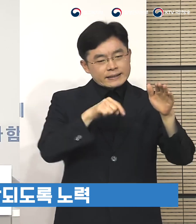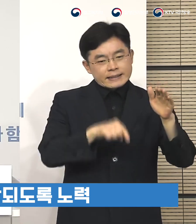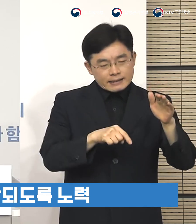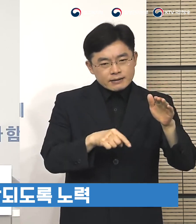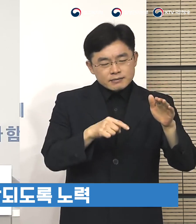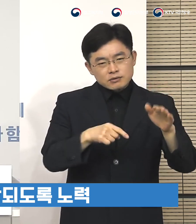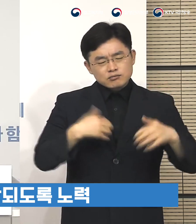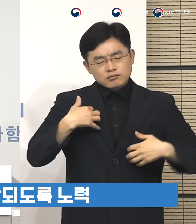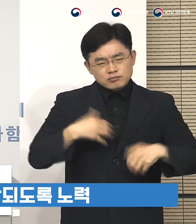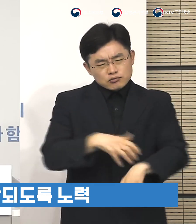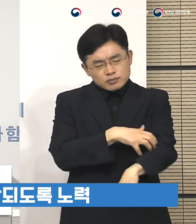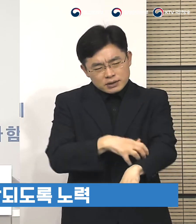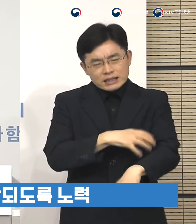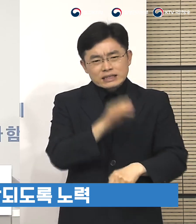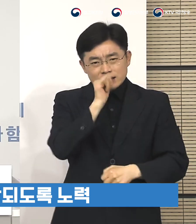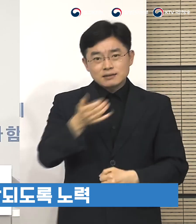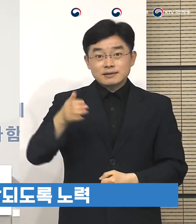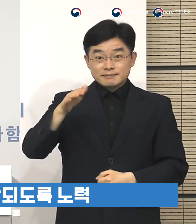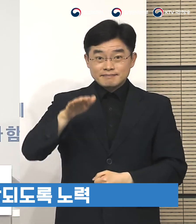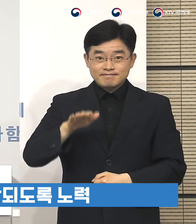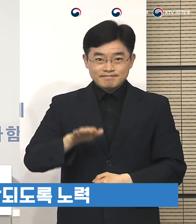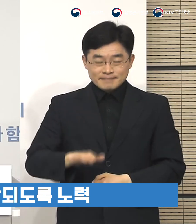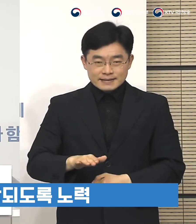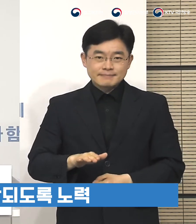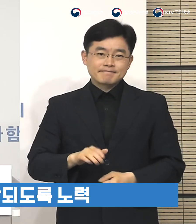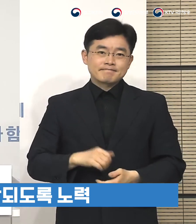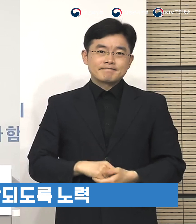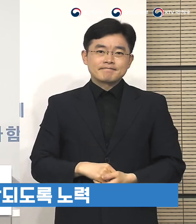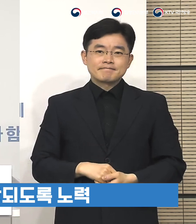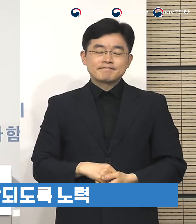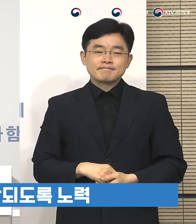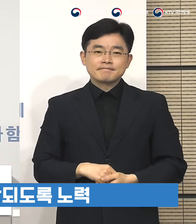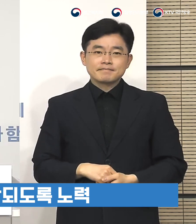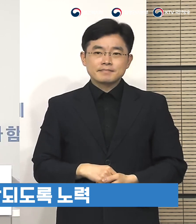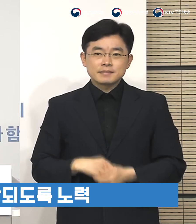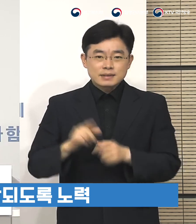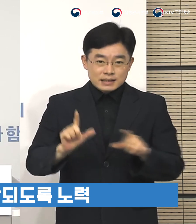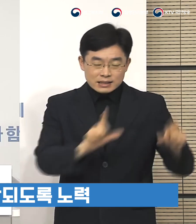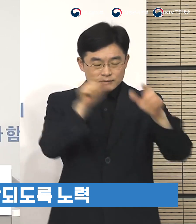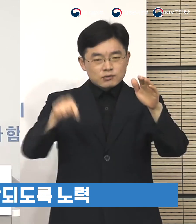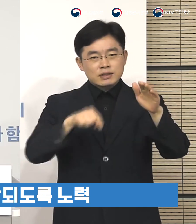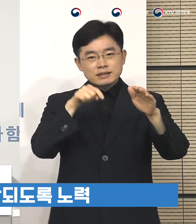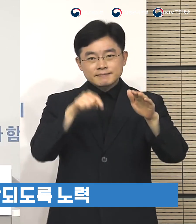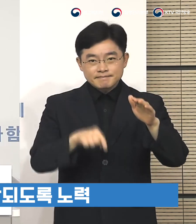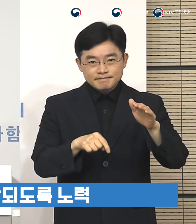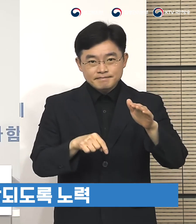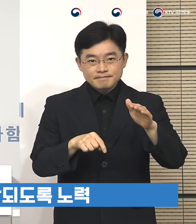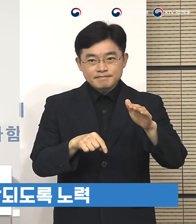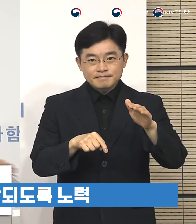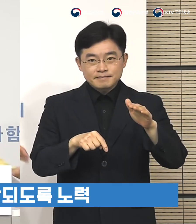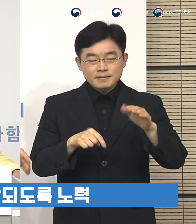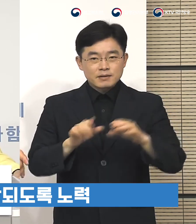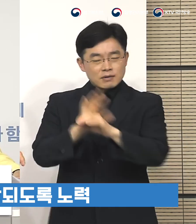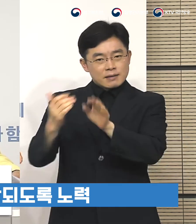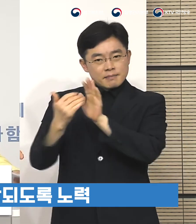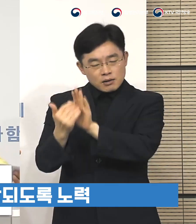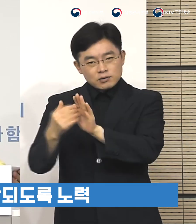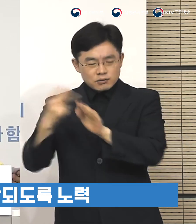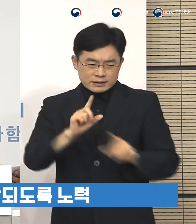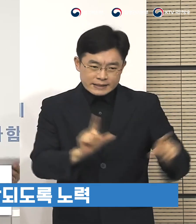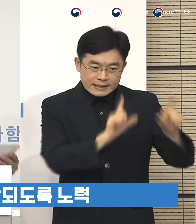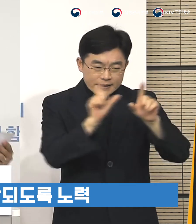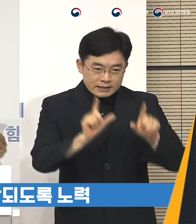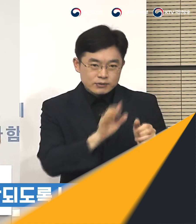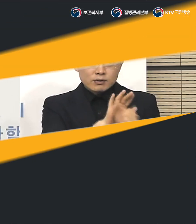희생될 수 있겠지만 모두가 지치지 않으면서 소중한 일상이 최대한 보장되도록 최선을